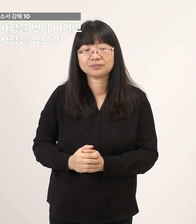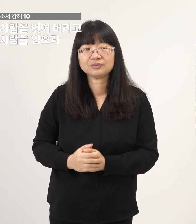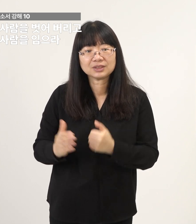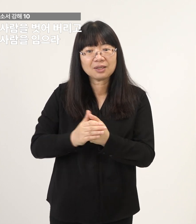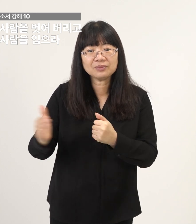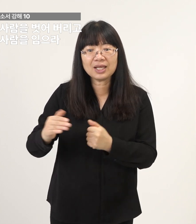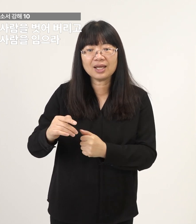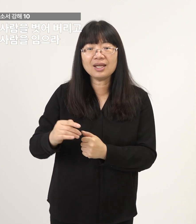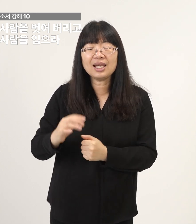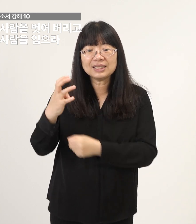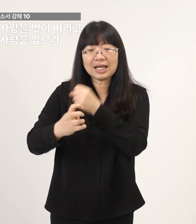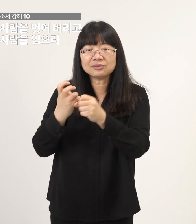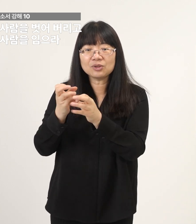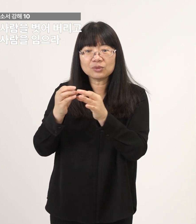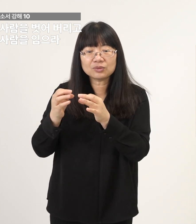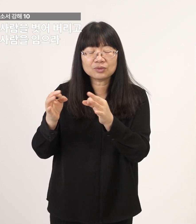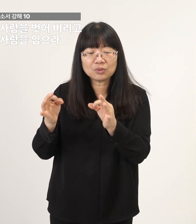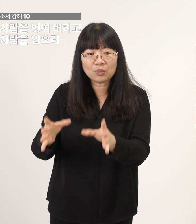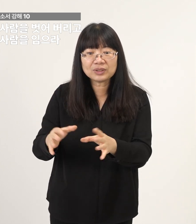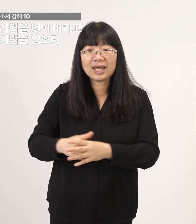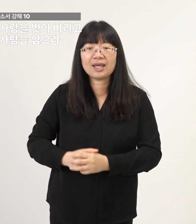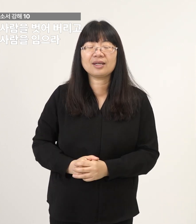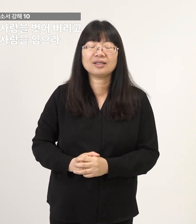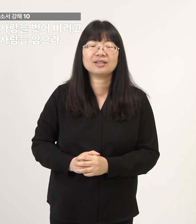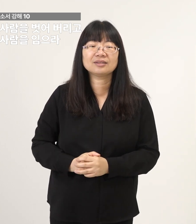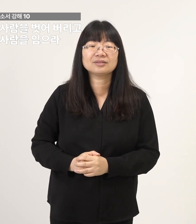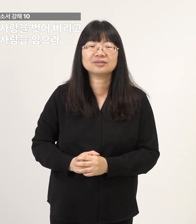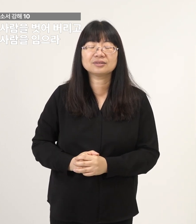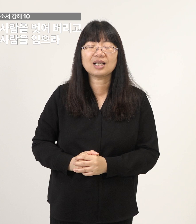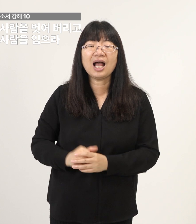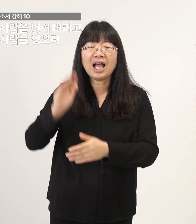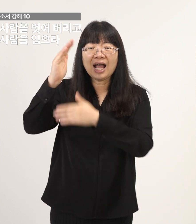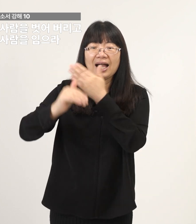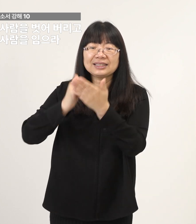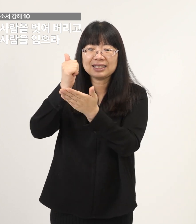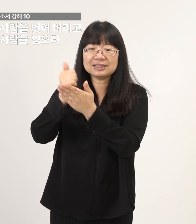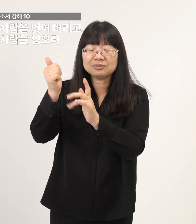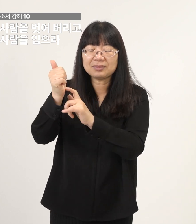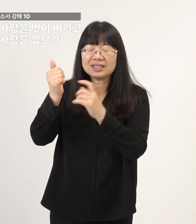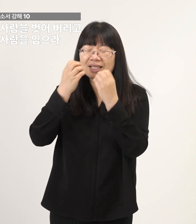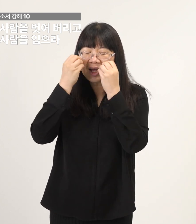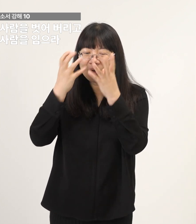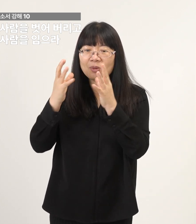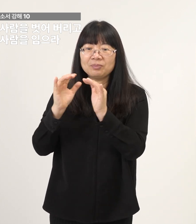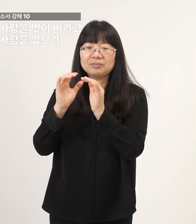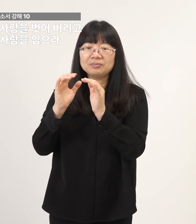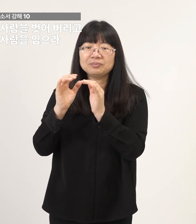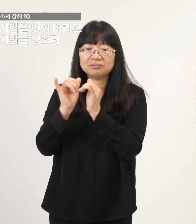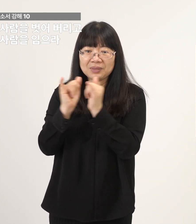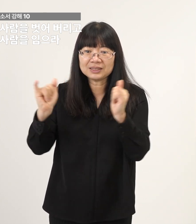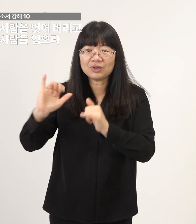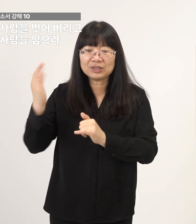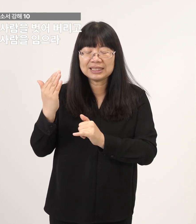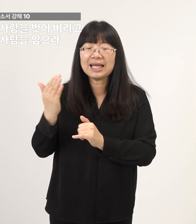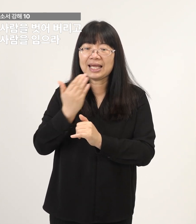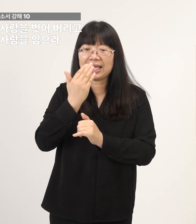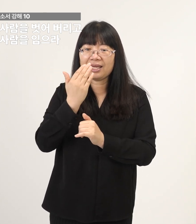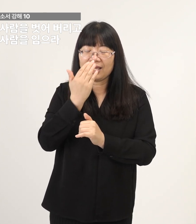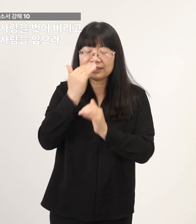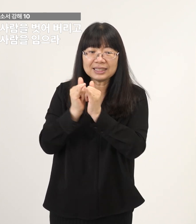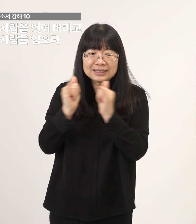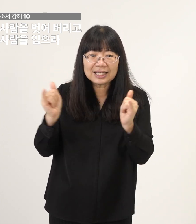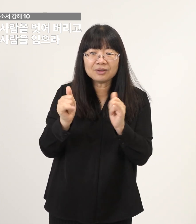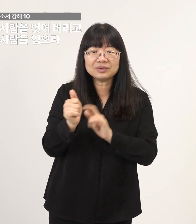된 히브리 노예들을 광야에다가 던져놓고 오로지